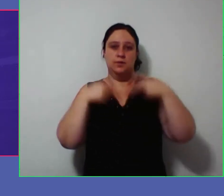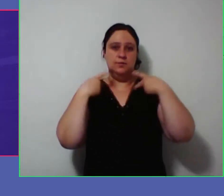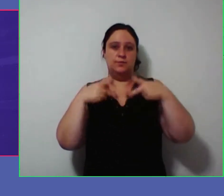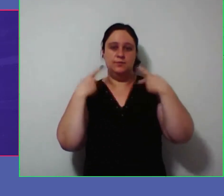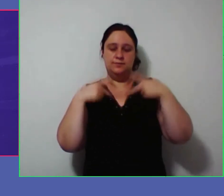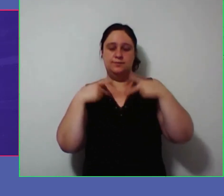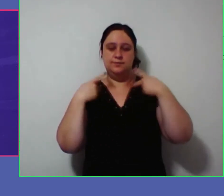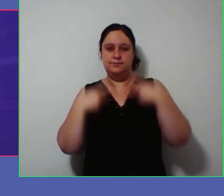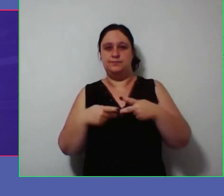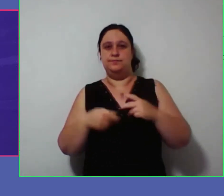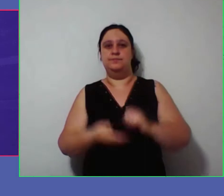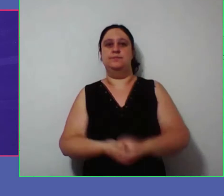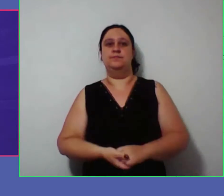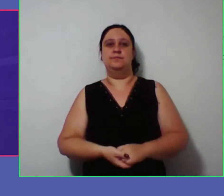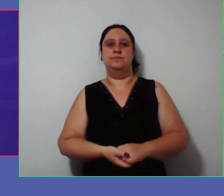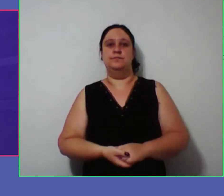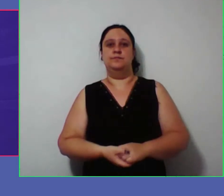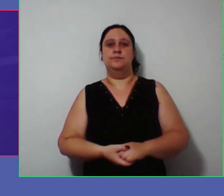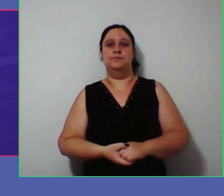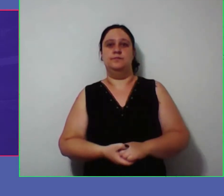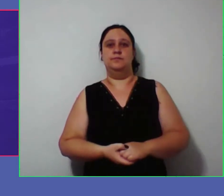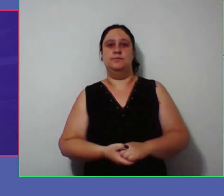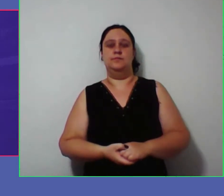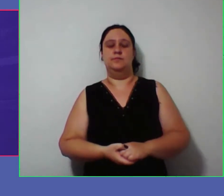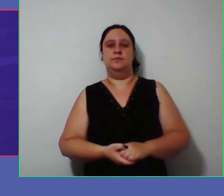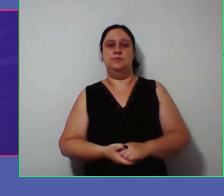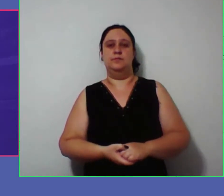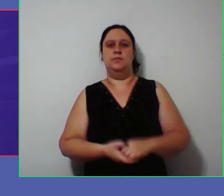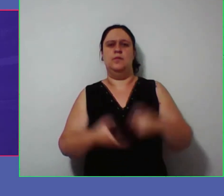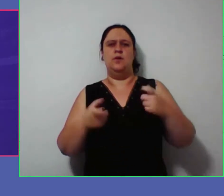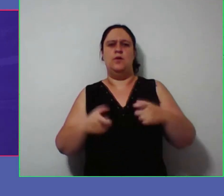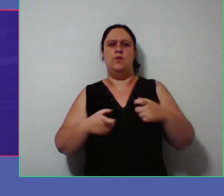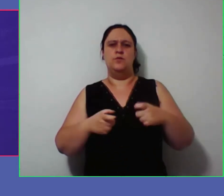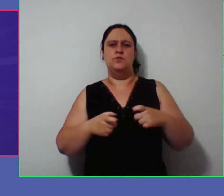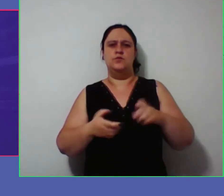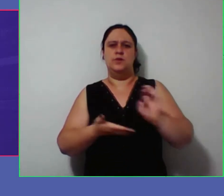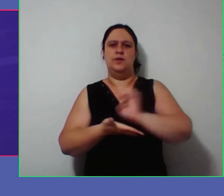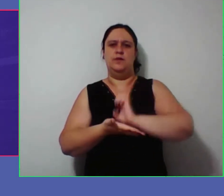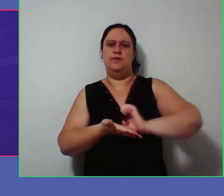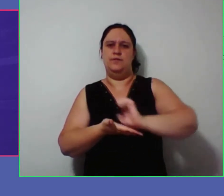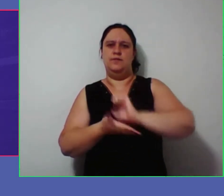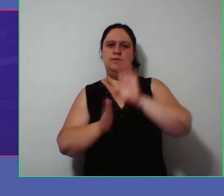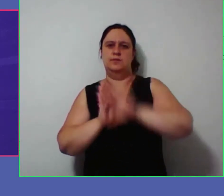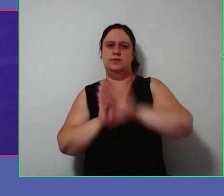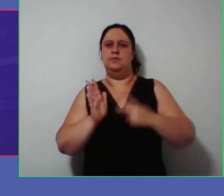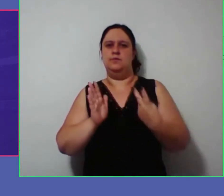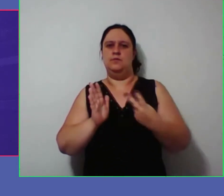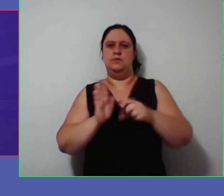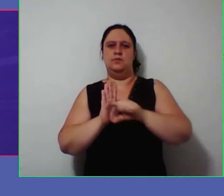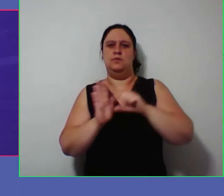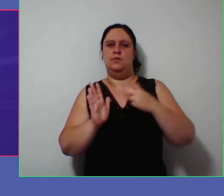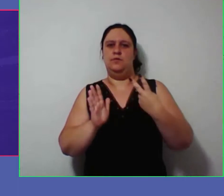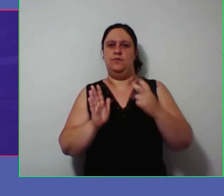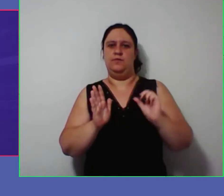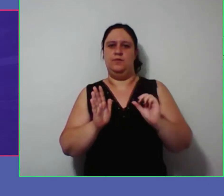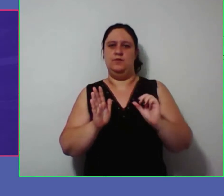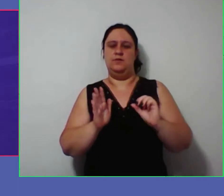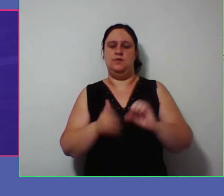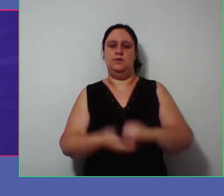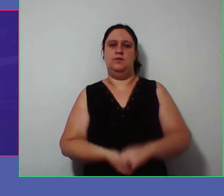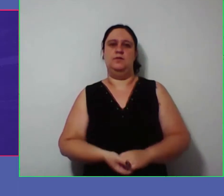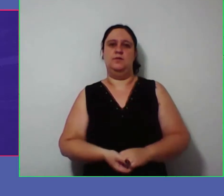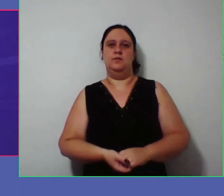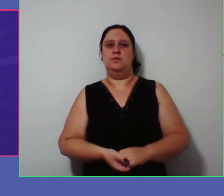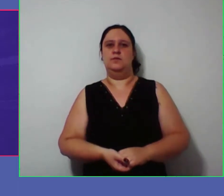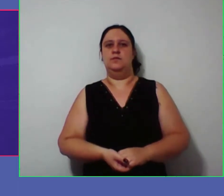Espírito, ele está em Efésios 2:20, nós vimos isso na semana passada. 2:20, Efésios 2:20,